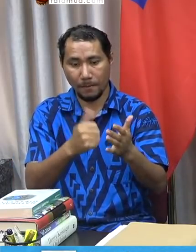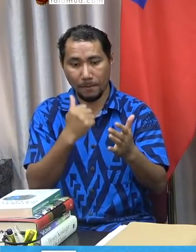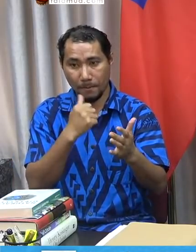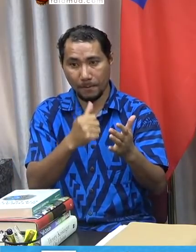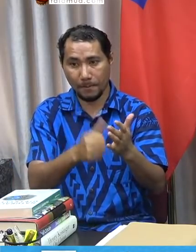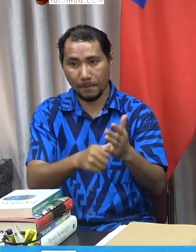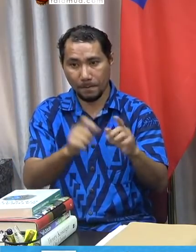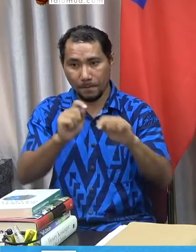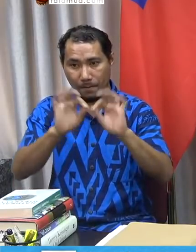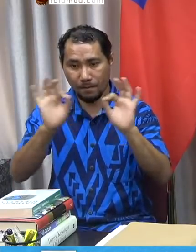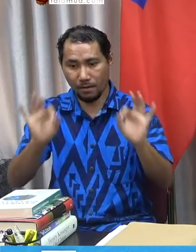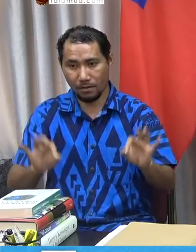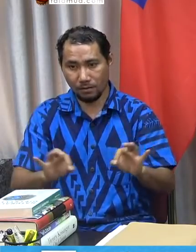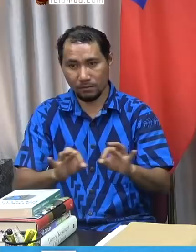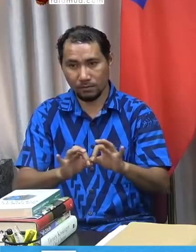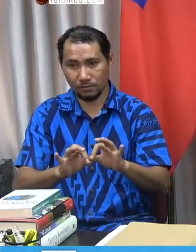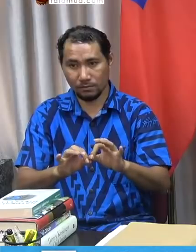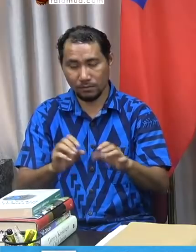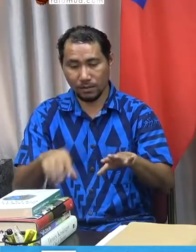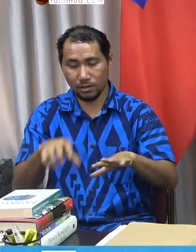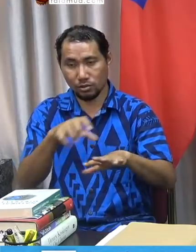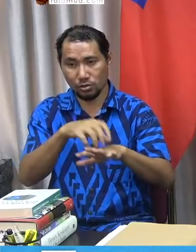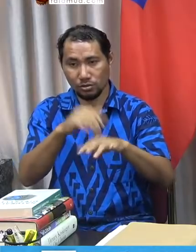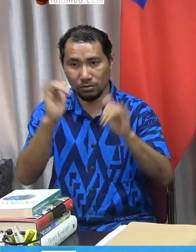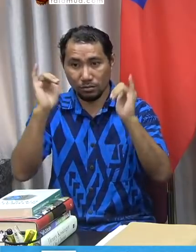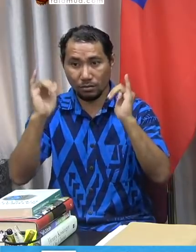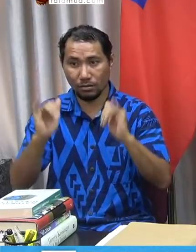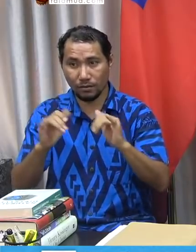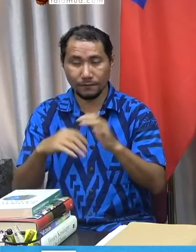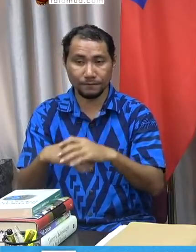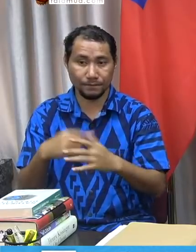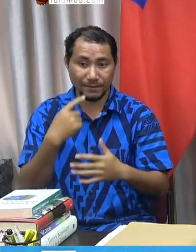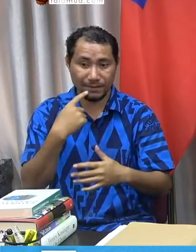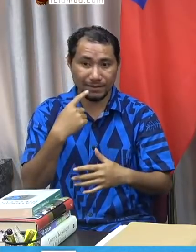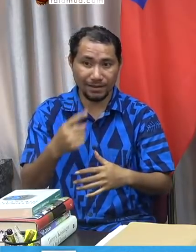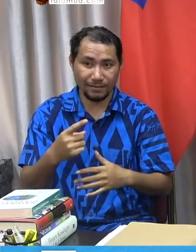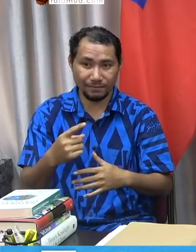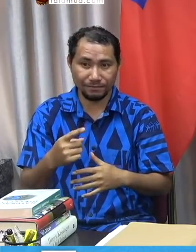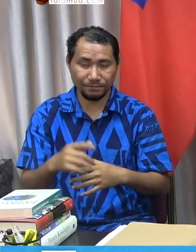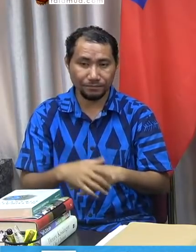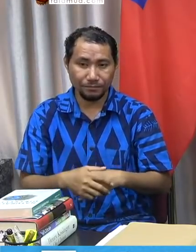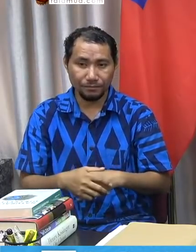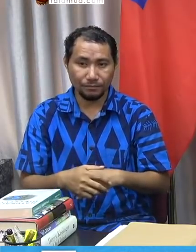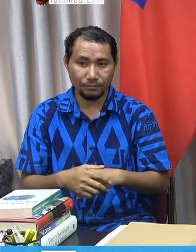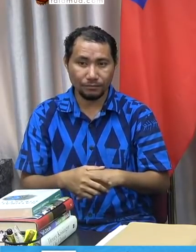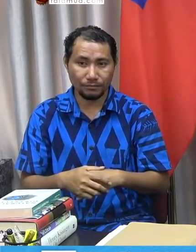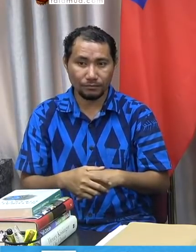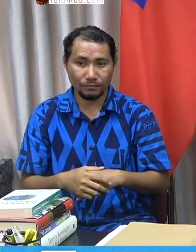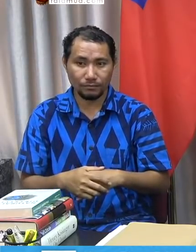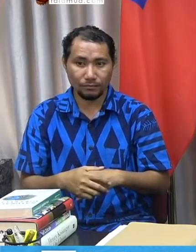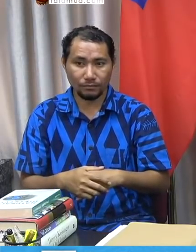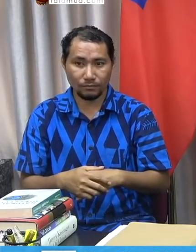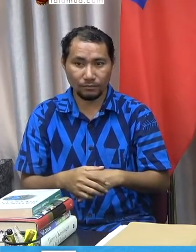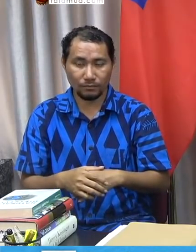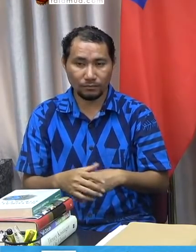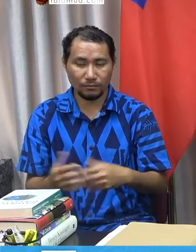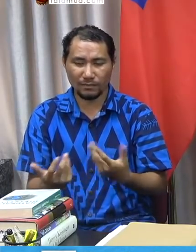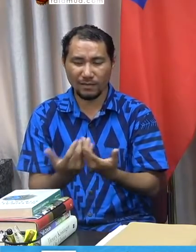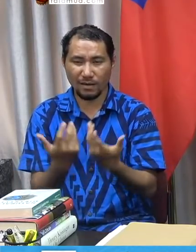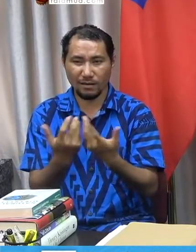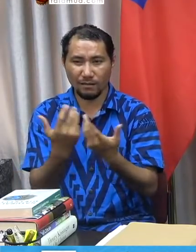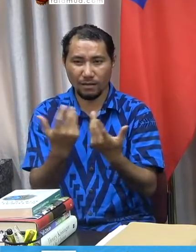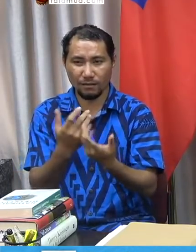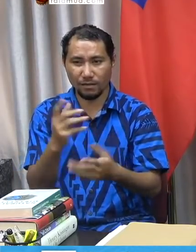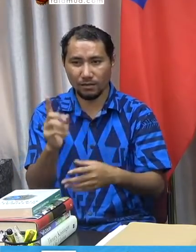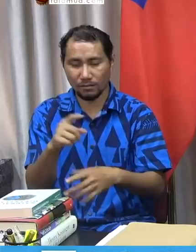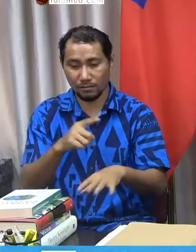ia. O so se taimi e so loia ai se tulafono i lona tulaga atoatoa